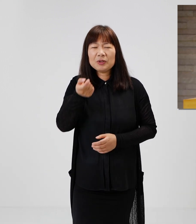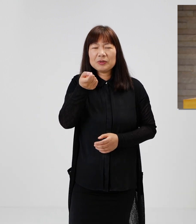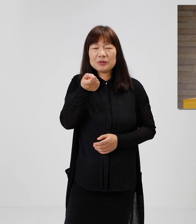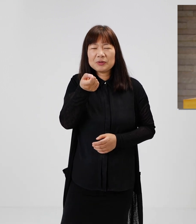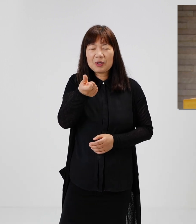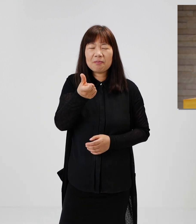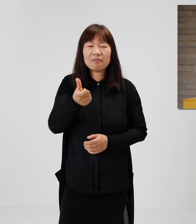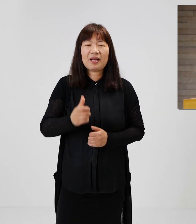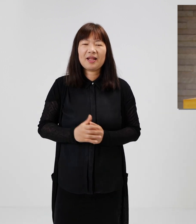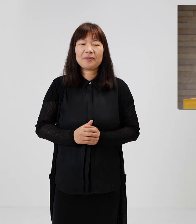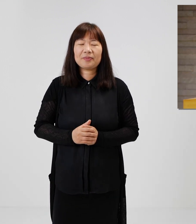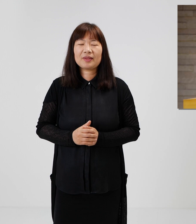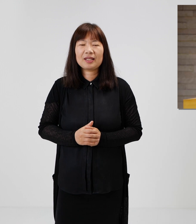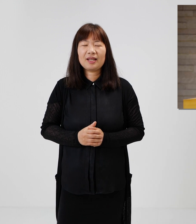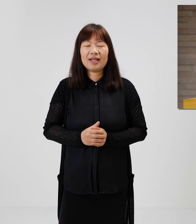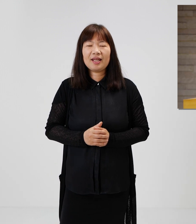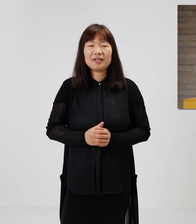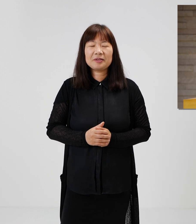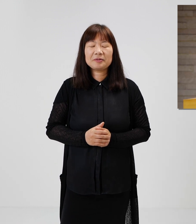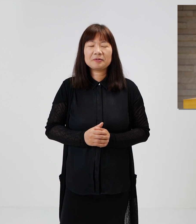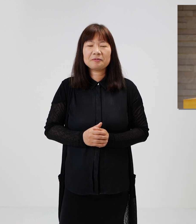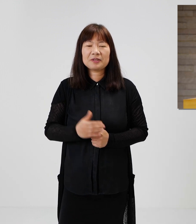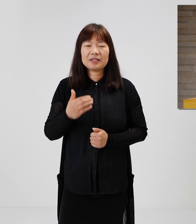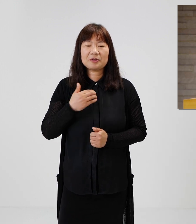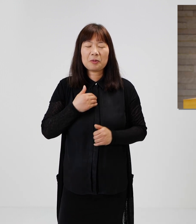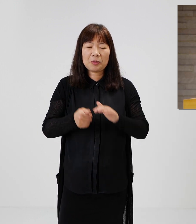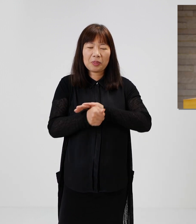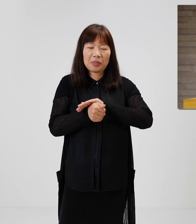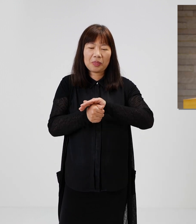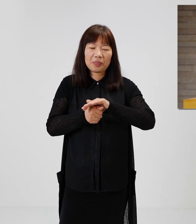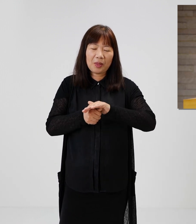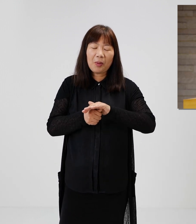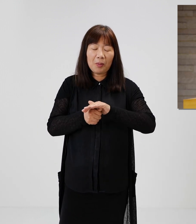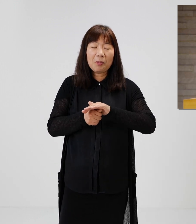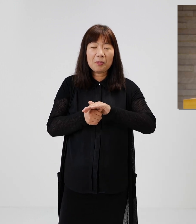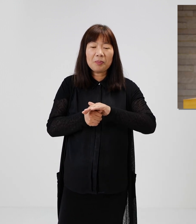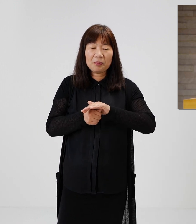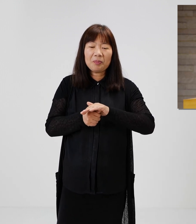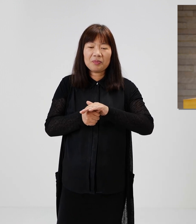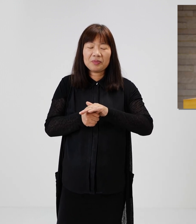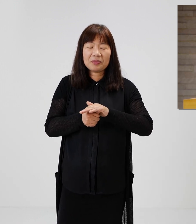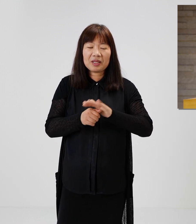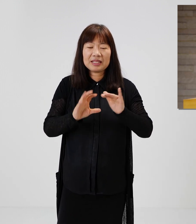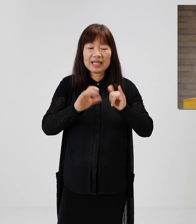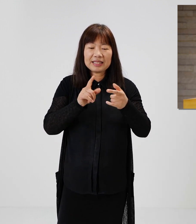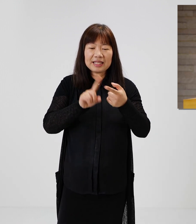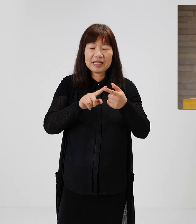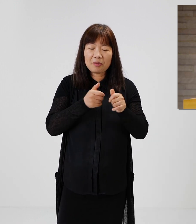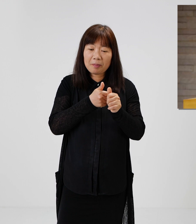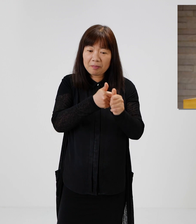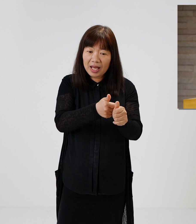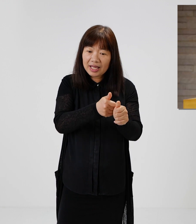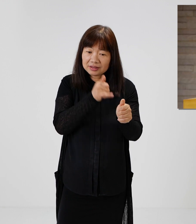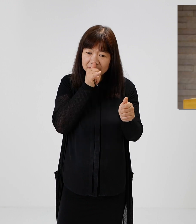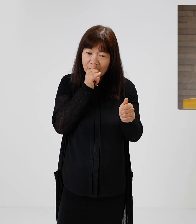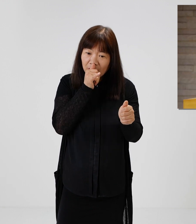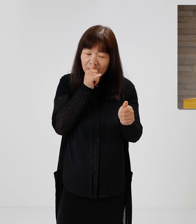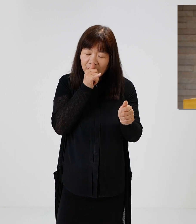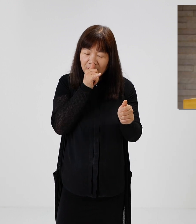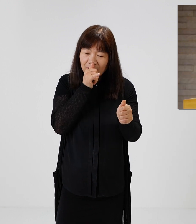이런 비슷한 제목들이 있었어요. 책 중에. 정말 세상이 그래요.